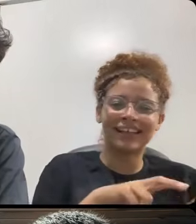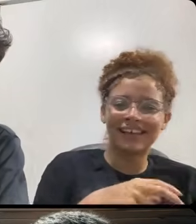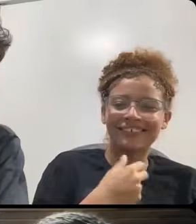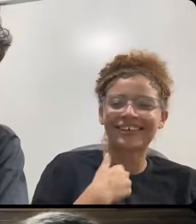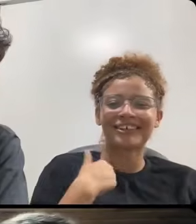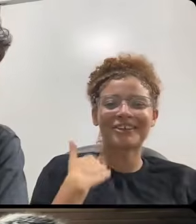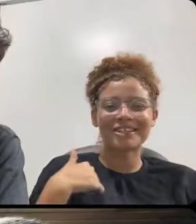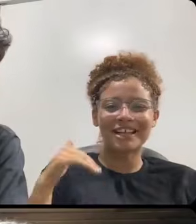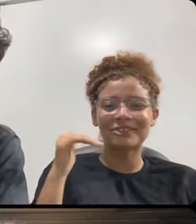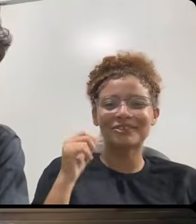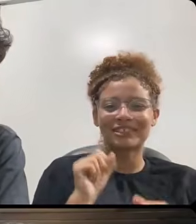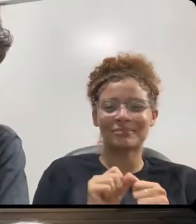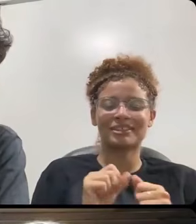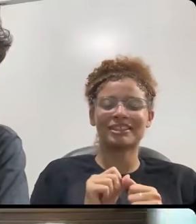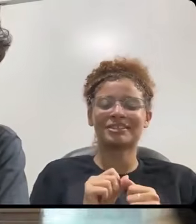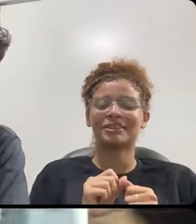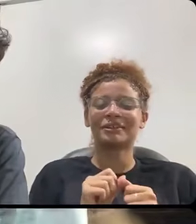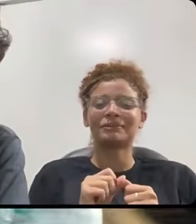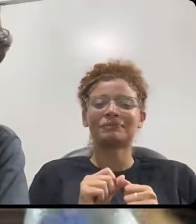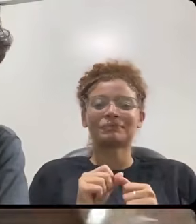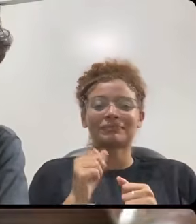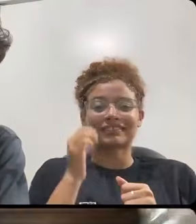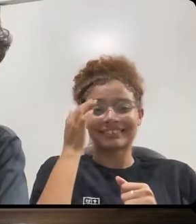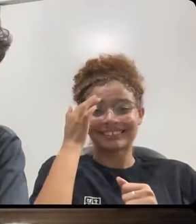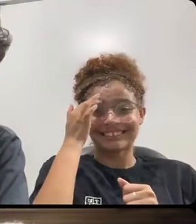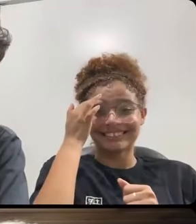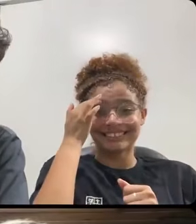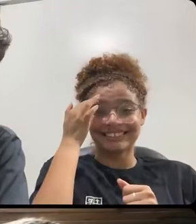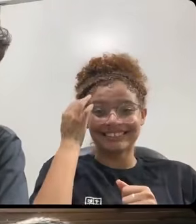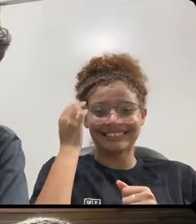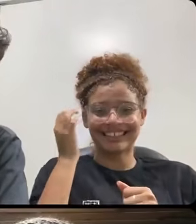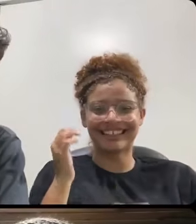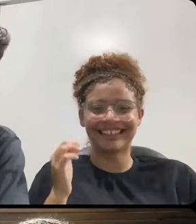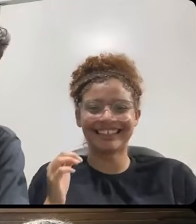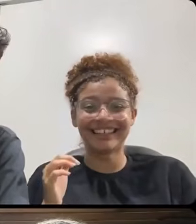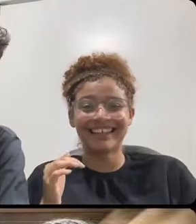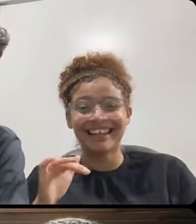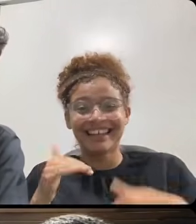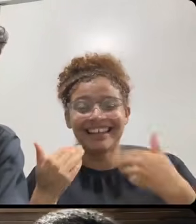vai no banheiro. Nós adultos fazemos isso. Tome água.